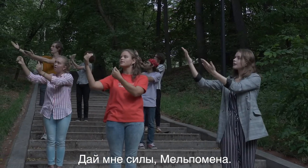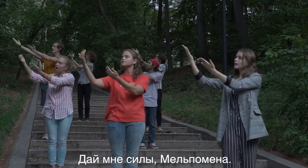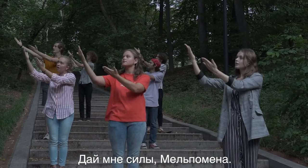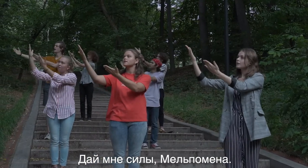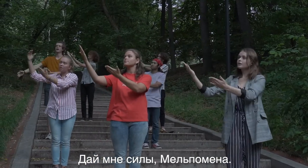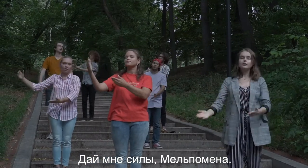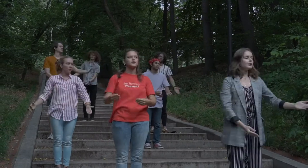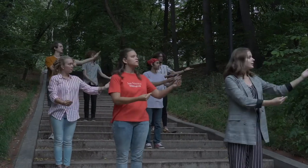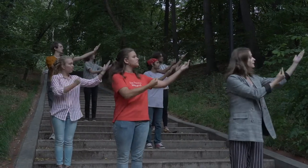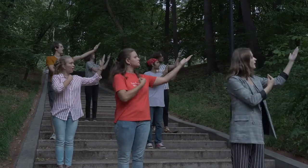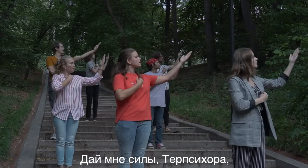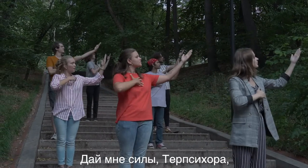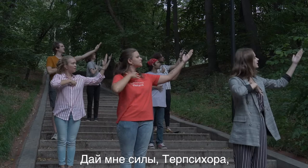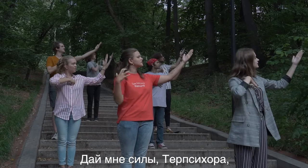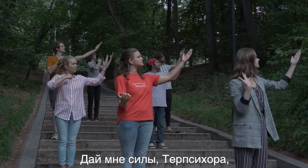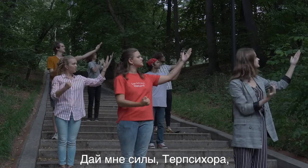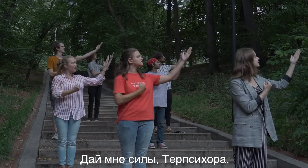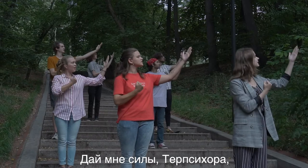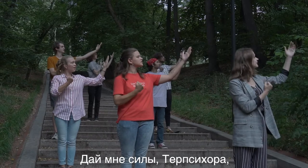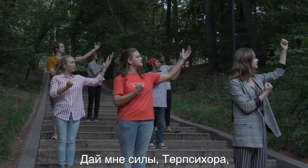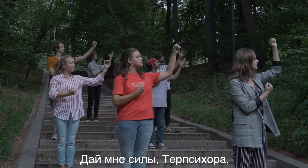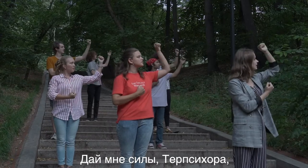Мельпомена, дай мне силы,